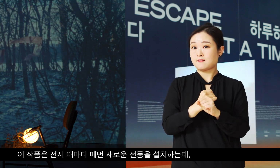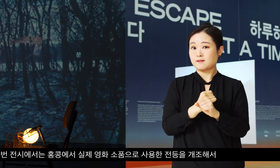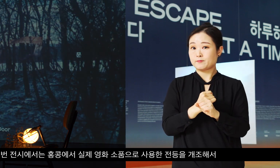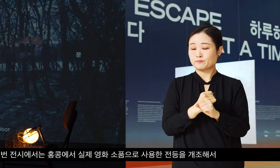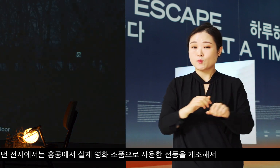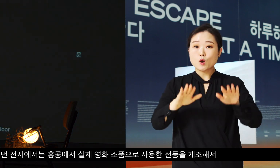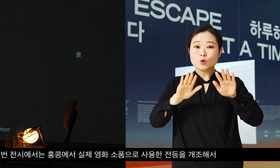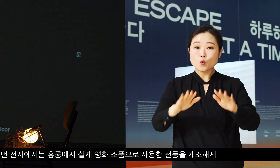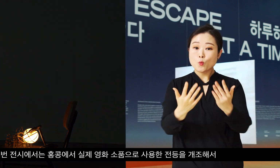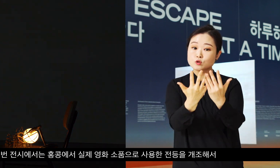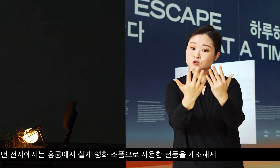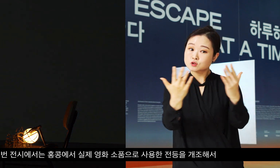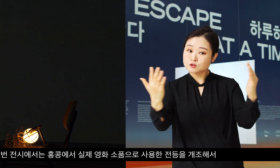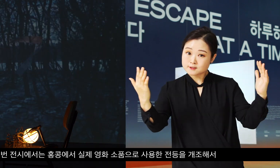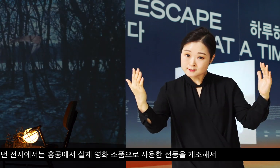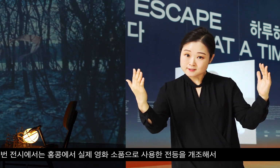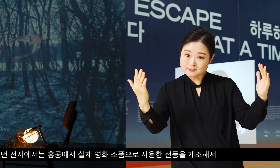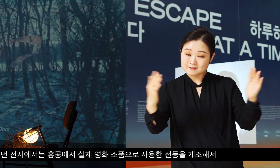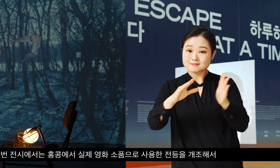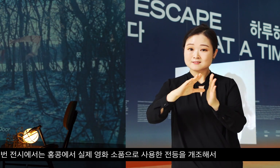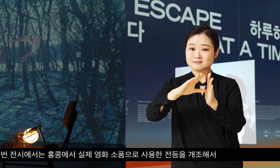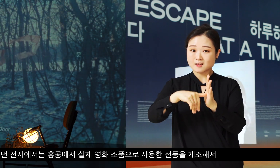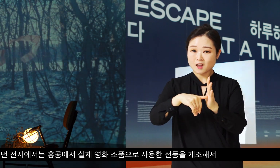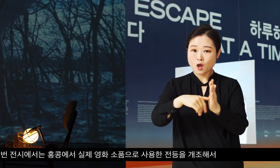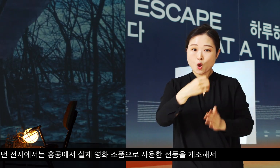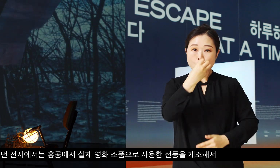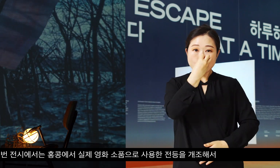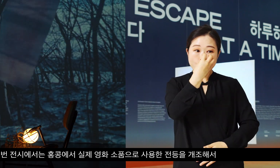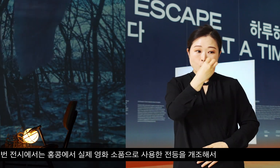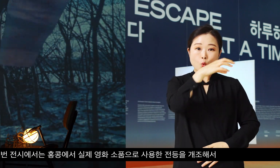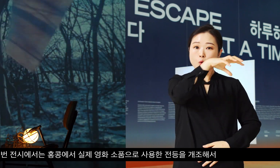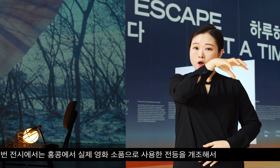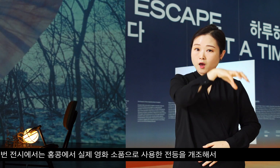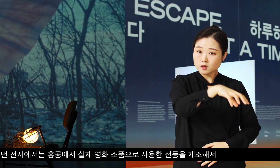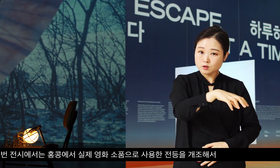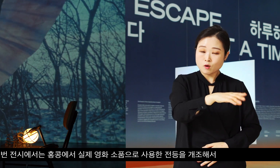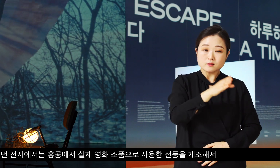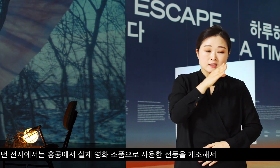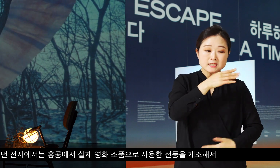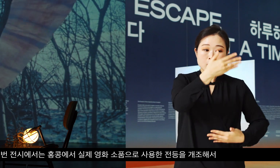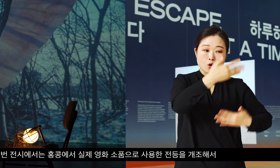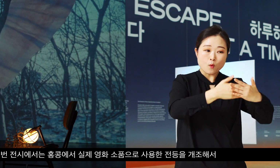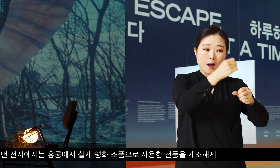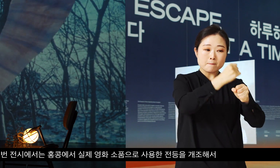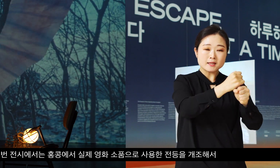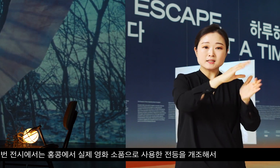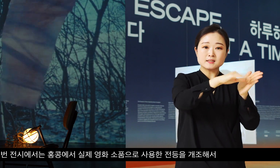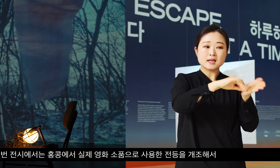이번 전시에서는 홍콩에서 실제 영화 소품으로 사용한 전등을